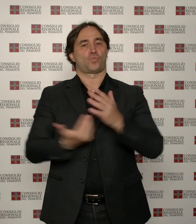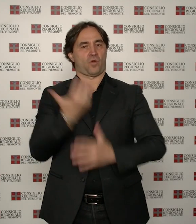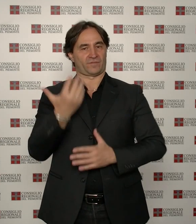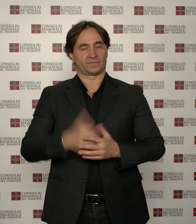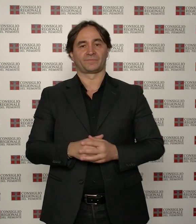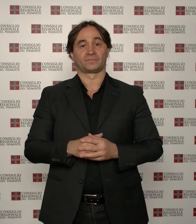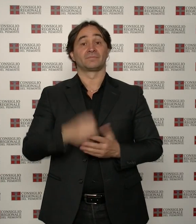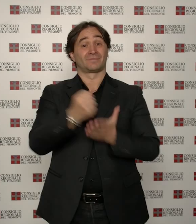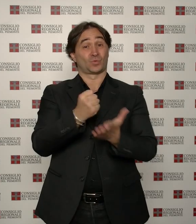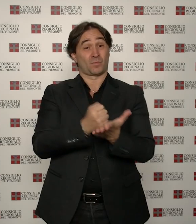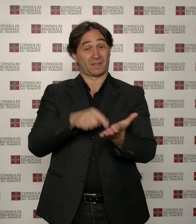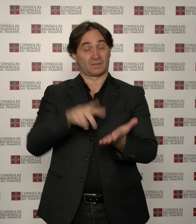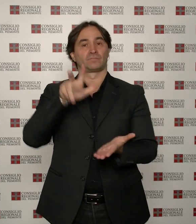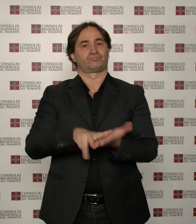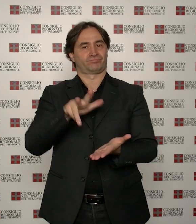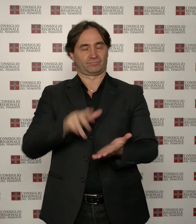Documenti approvati.